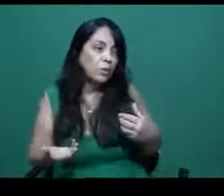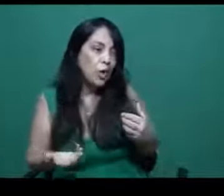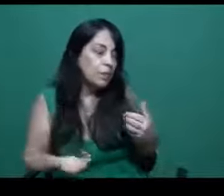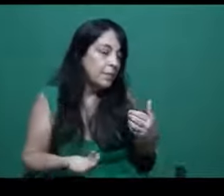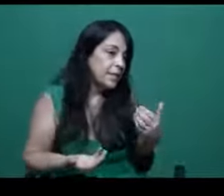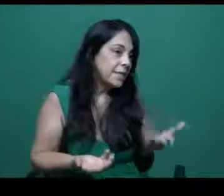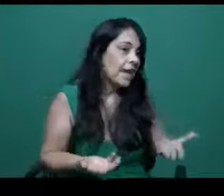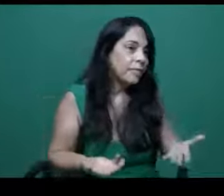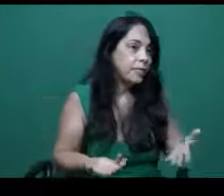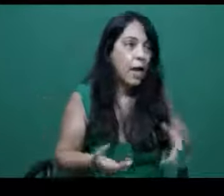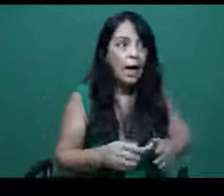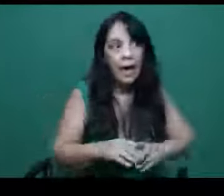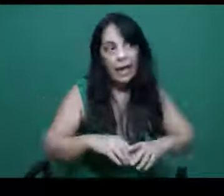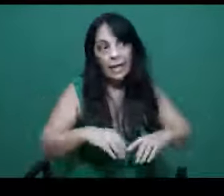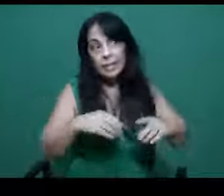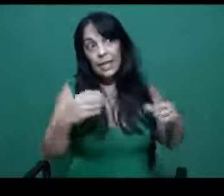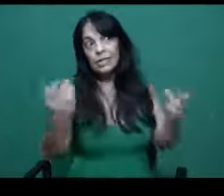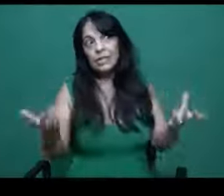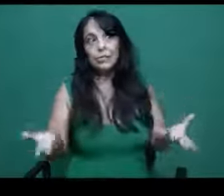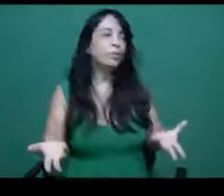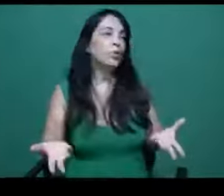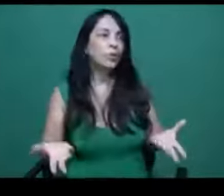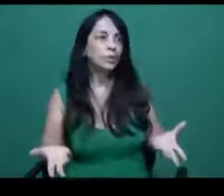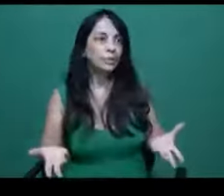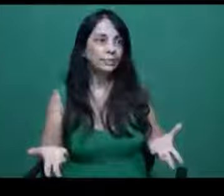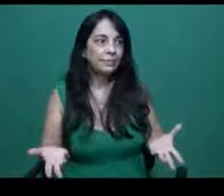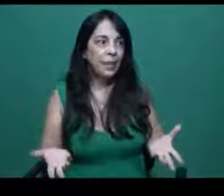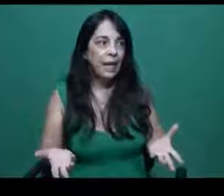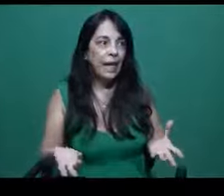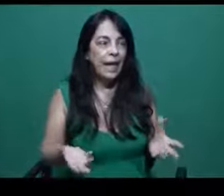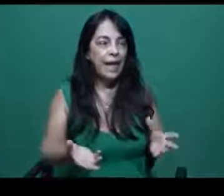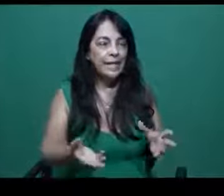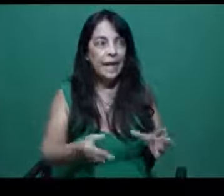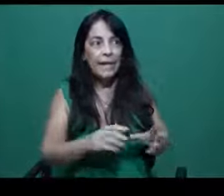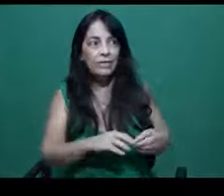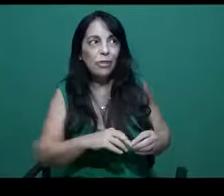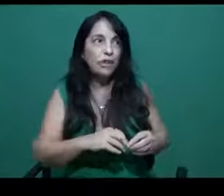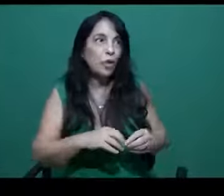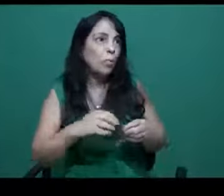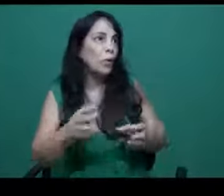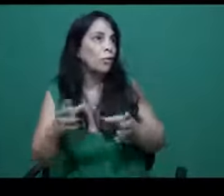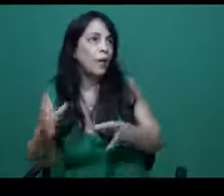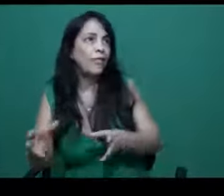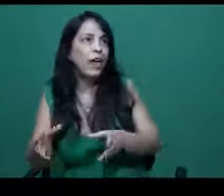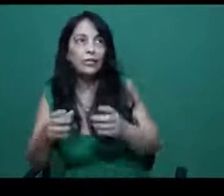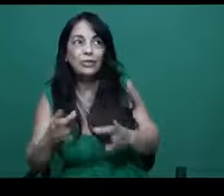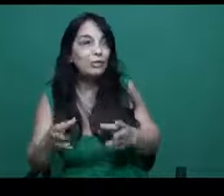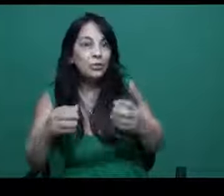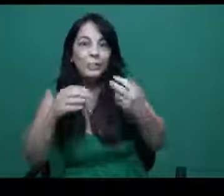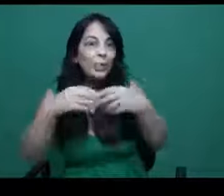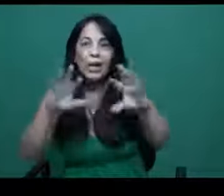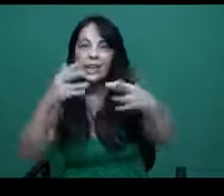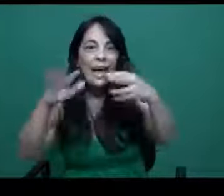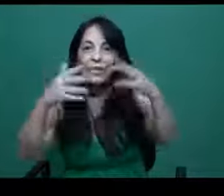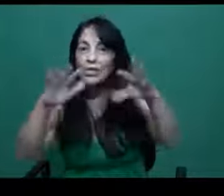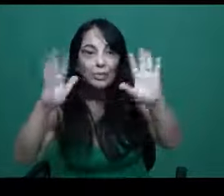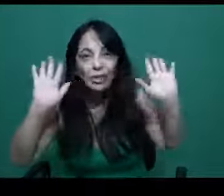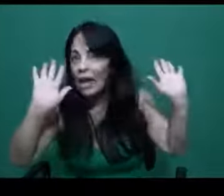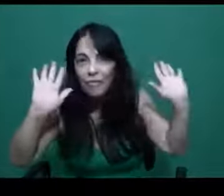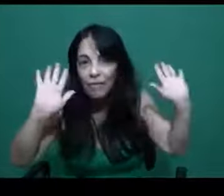nós pensávamos, a receita de bolo, será que eles vão fazer o bolo perfeito? Não importava se o bolo estava